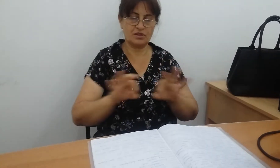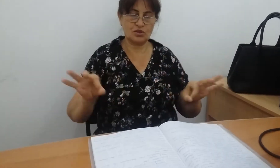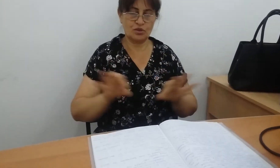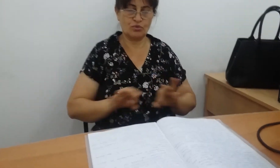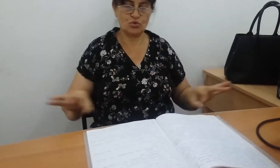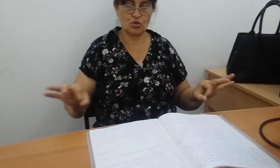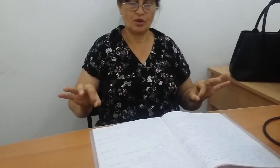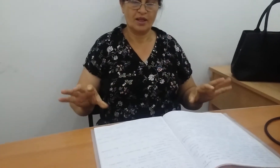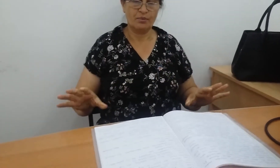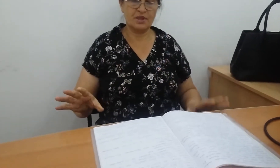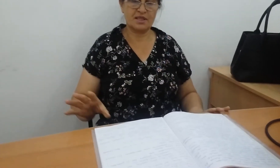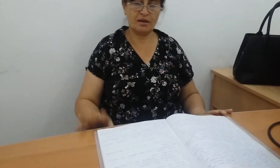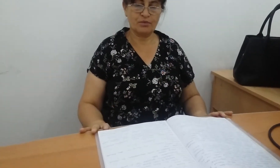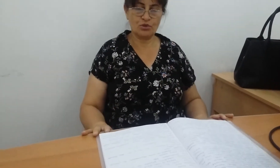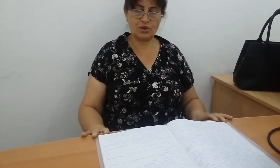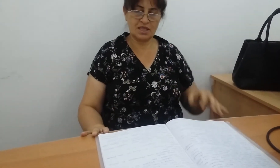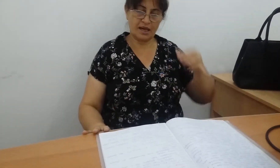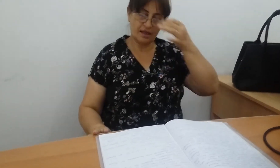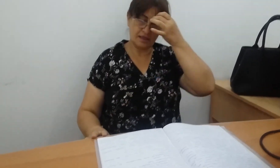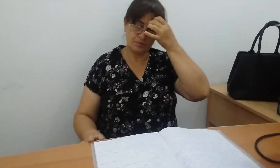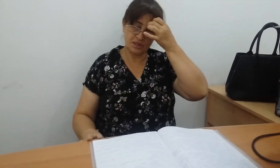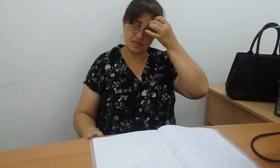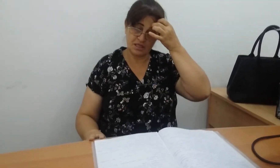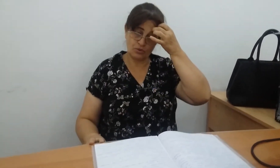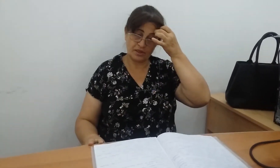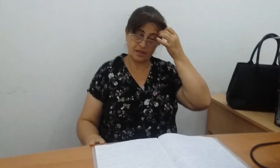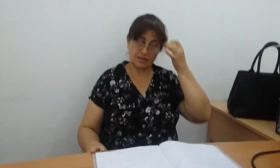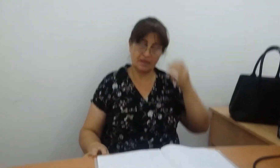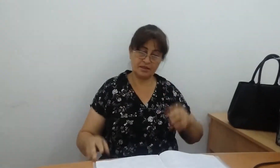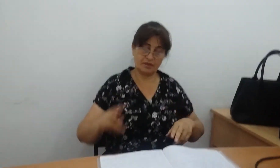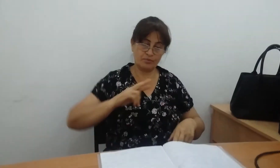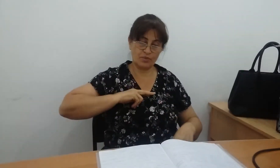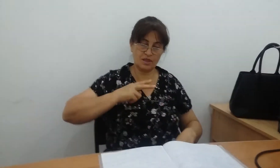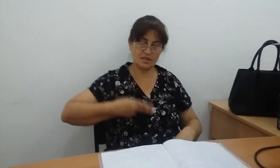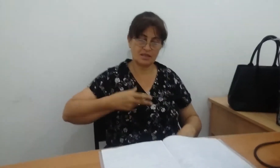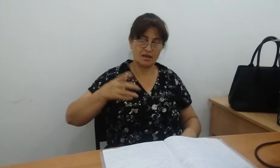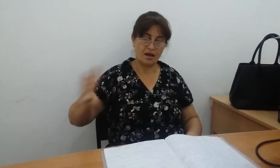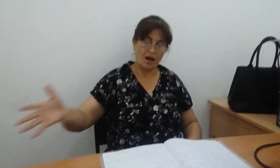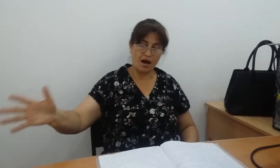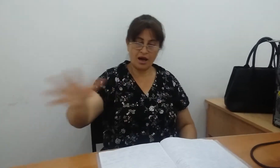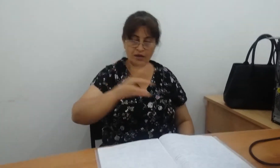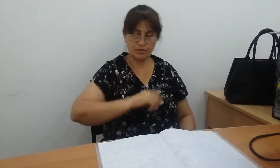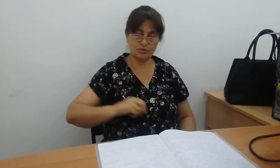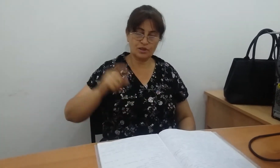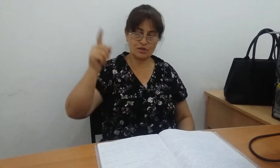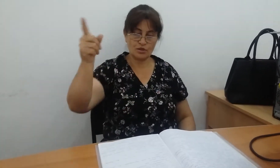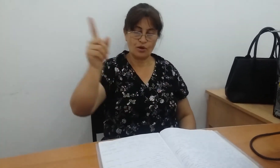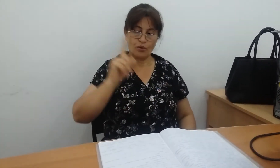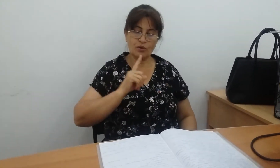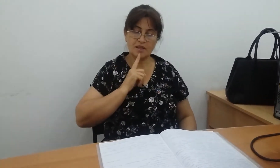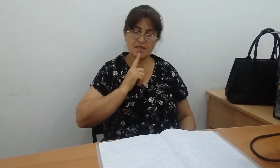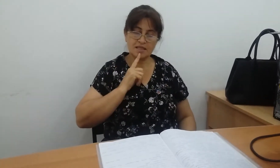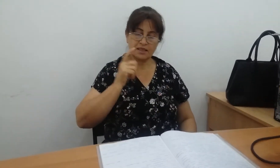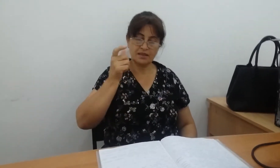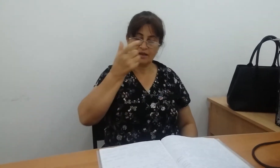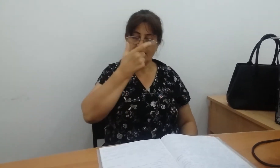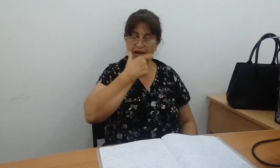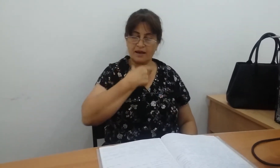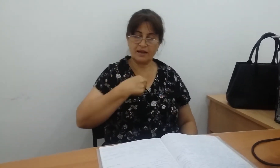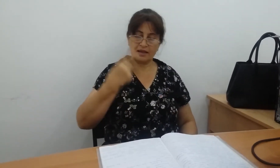2, 3. Biz hamımız o qızı əxlaqlı bir qız olaraq tanıyırıq. Biz hamımız o kızı əxlaqlı